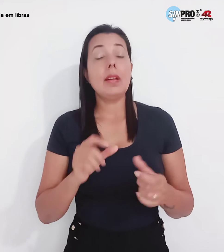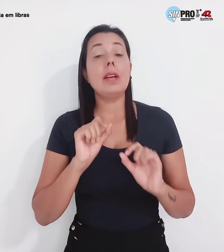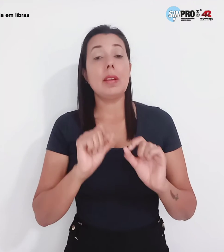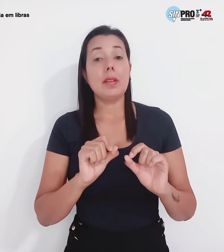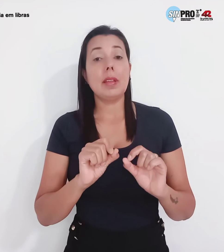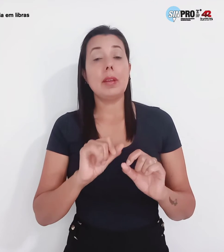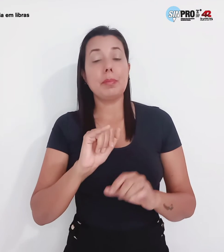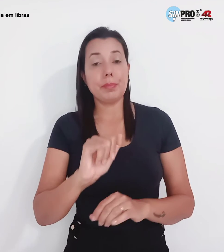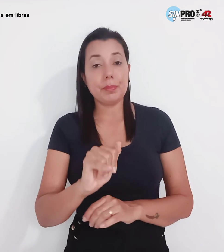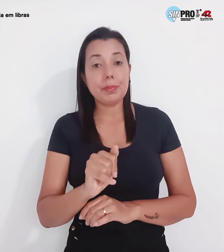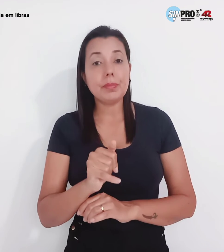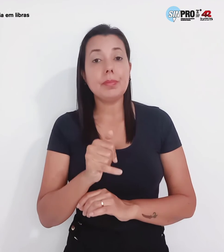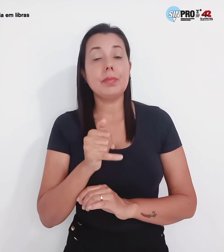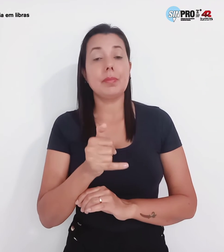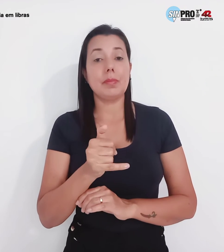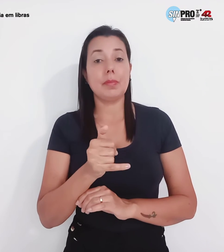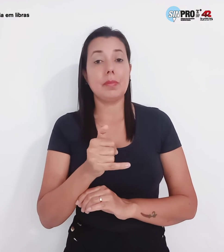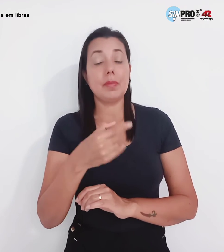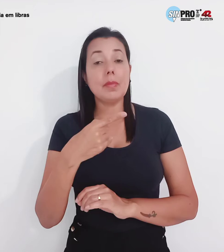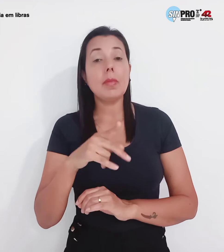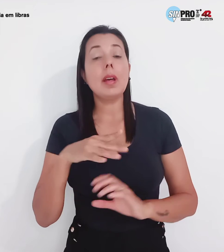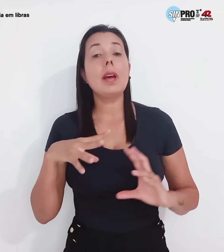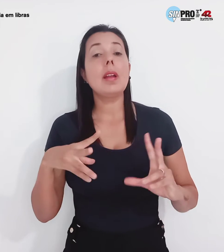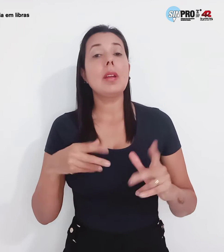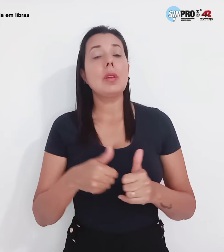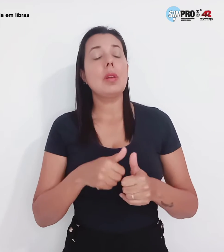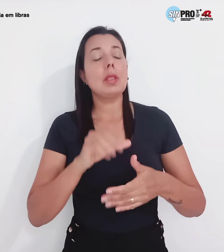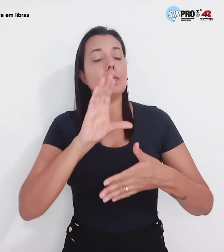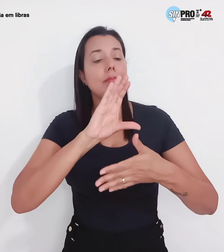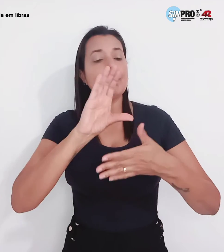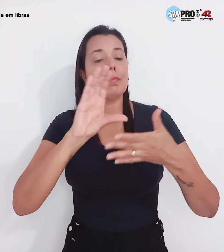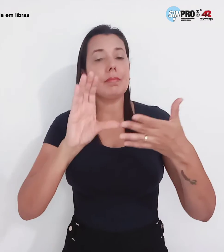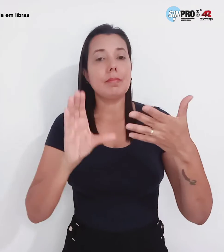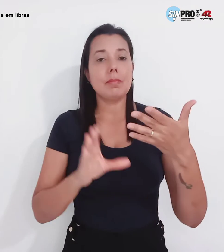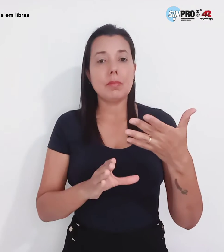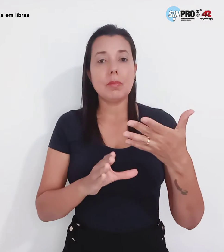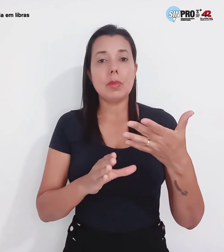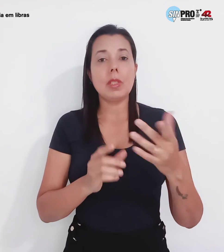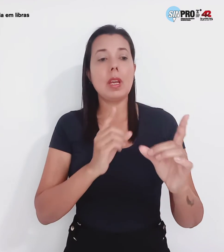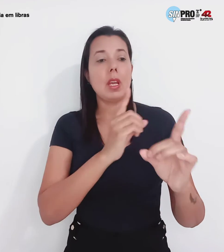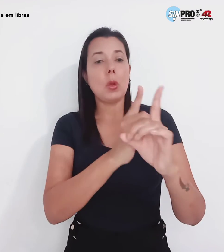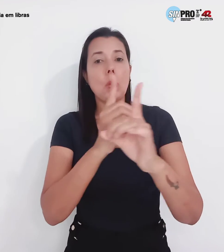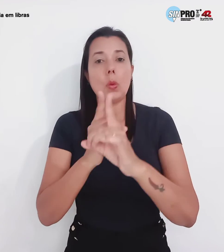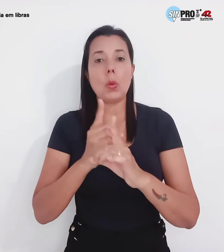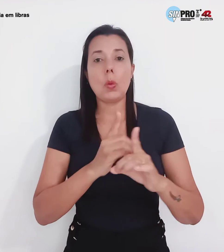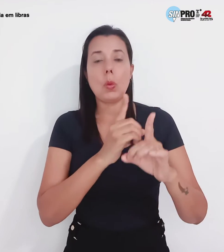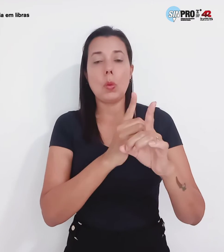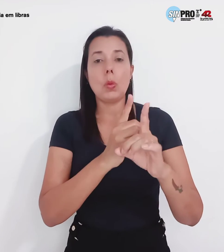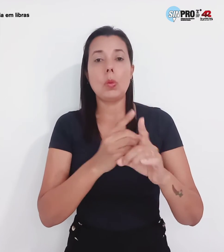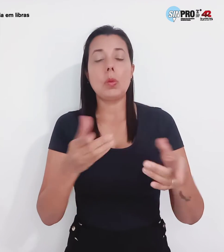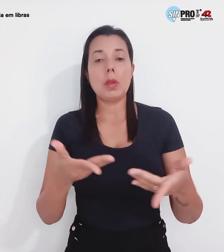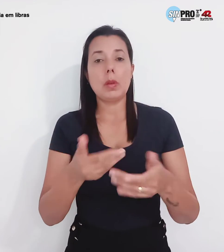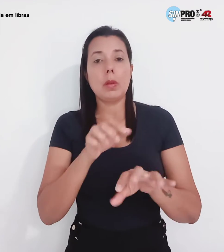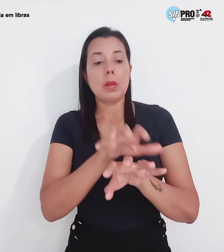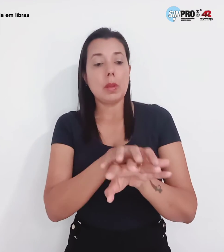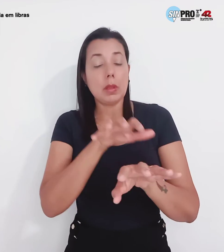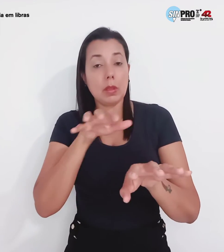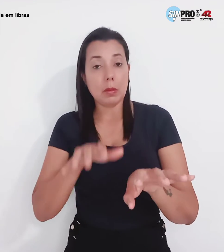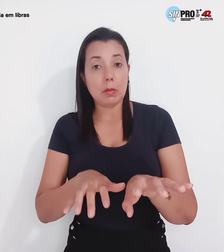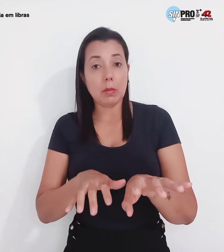oportunidade para que toda categoria se encontre em formato remoto para